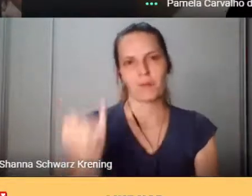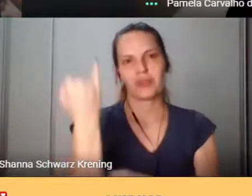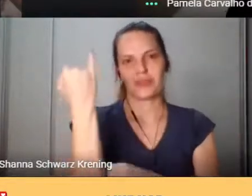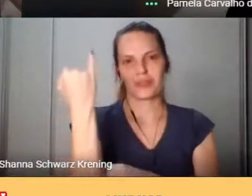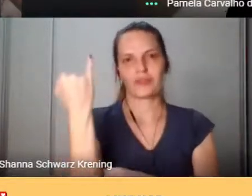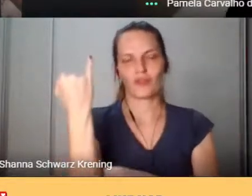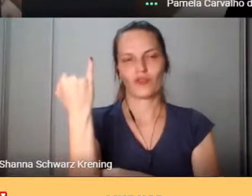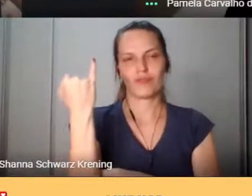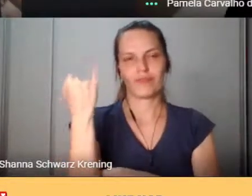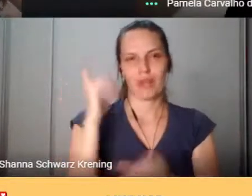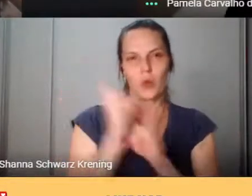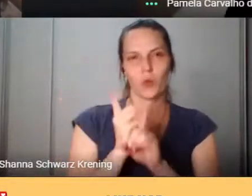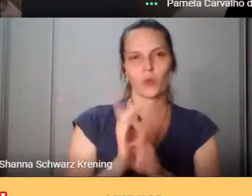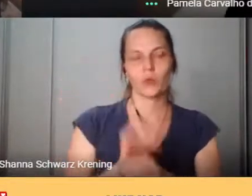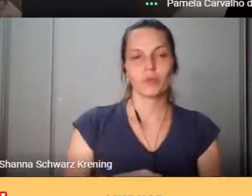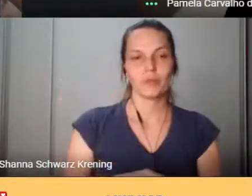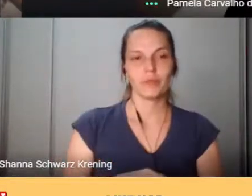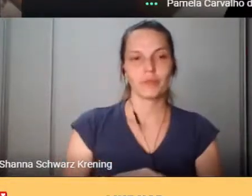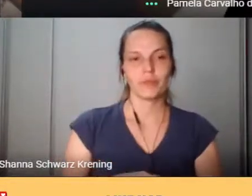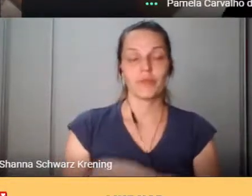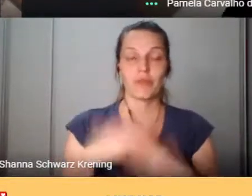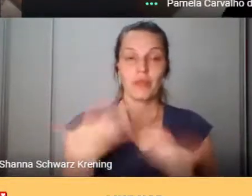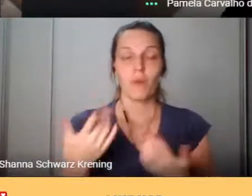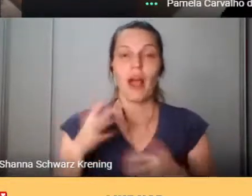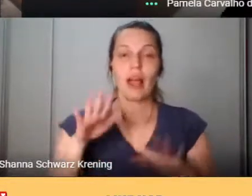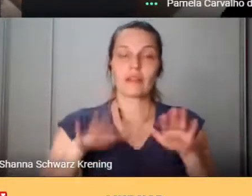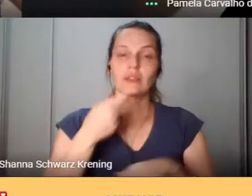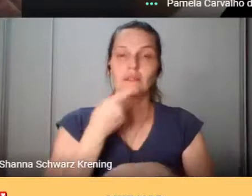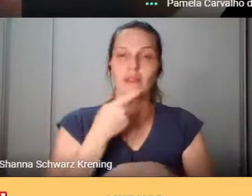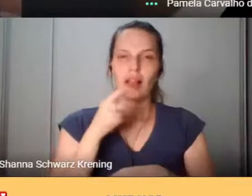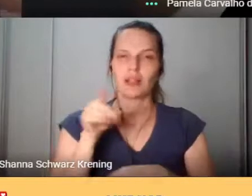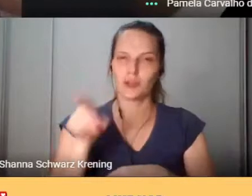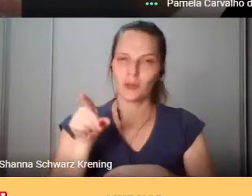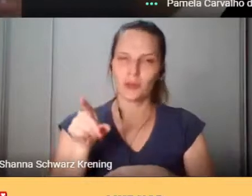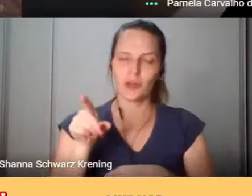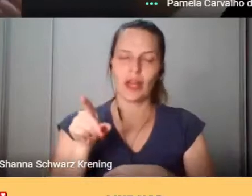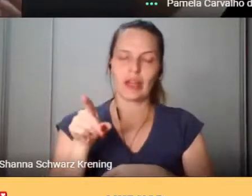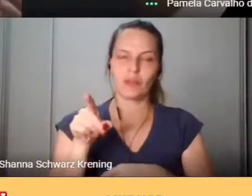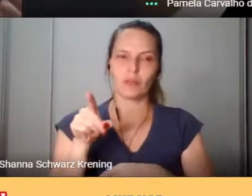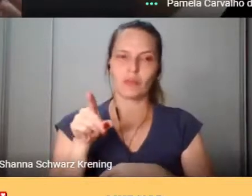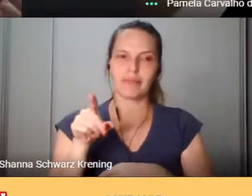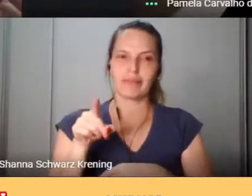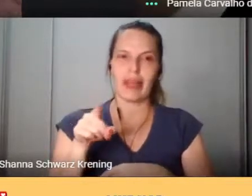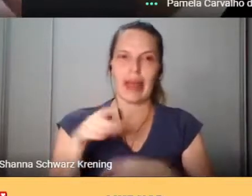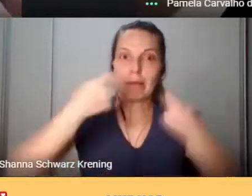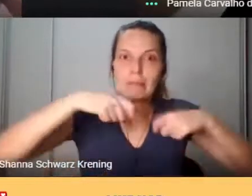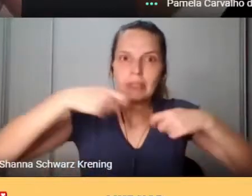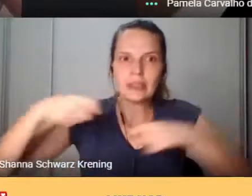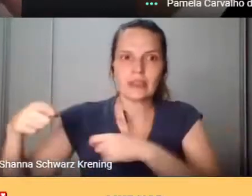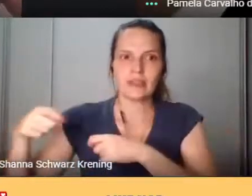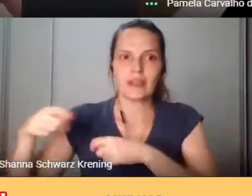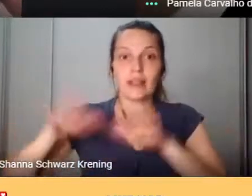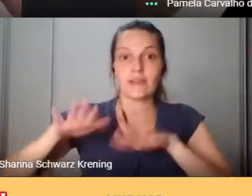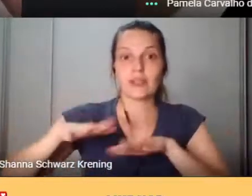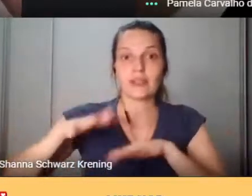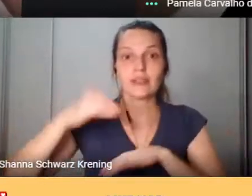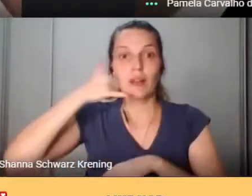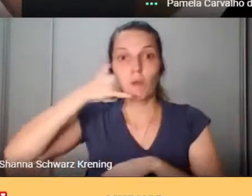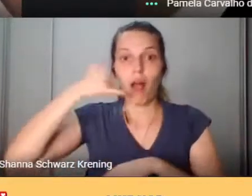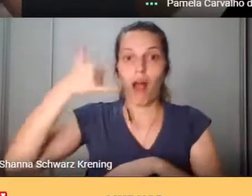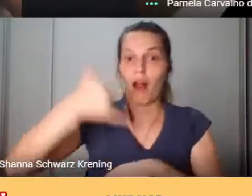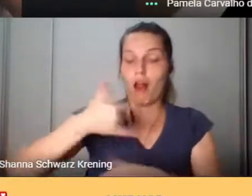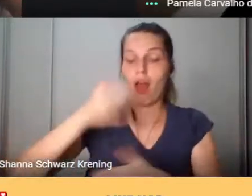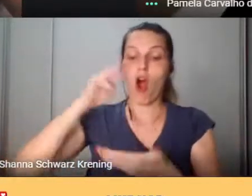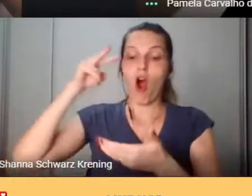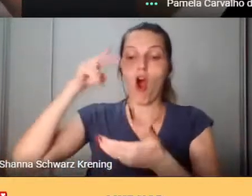traz isso, assim, das exigências, que muitas vezes a gente pega o celular e vê algumas notificações